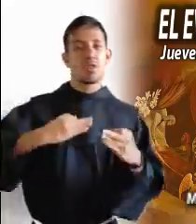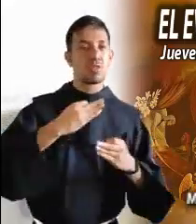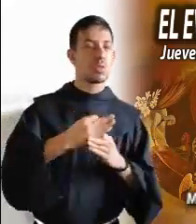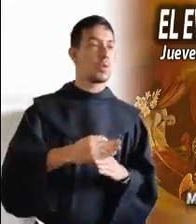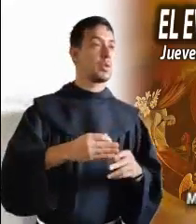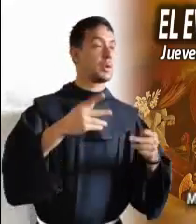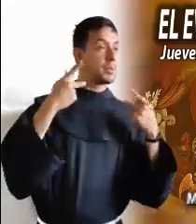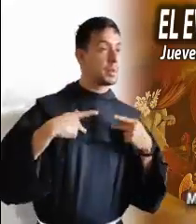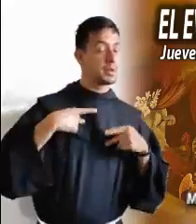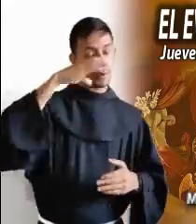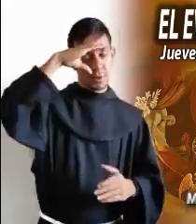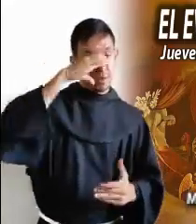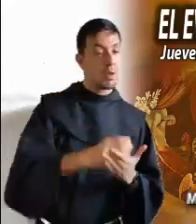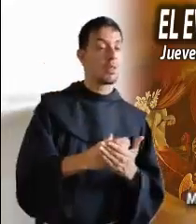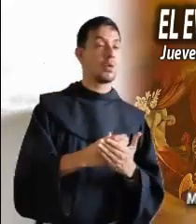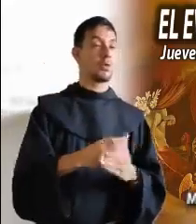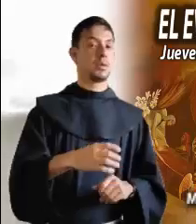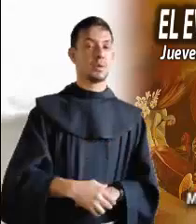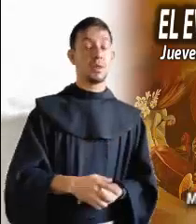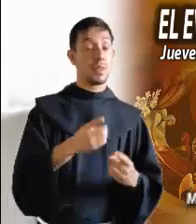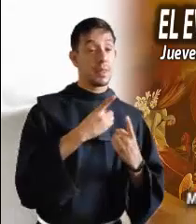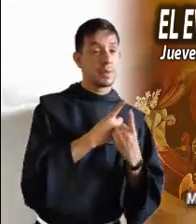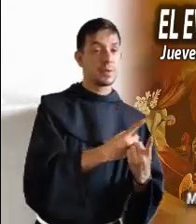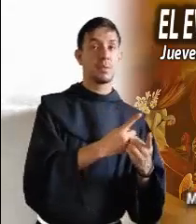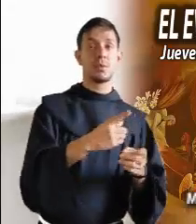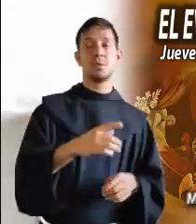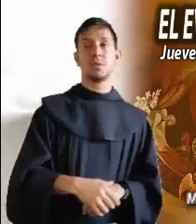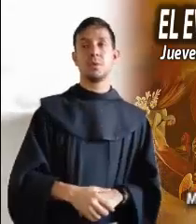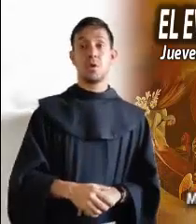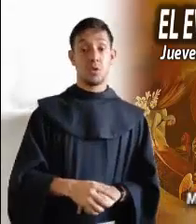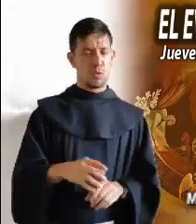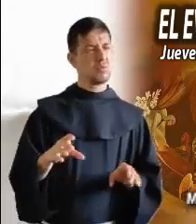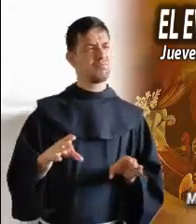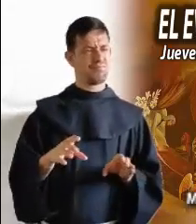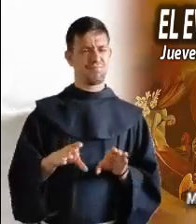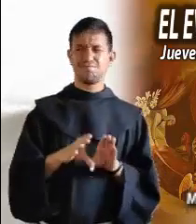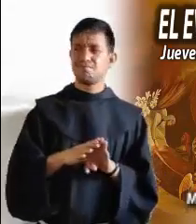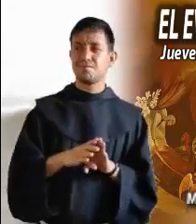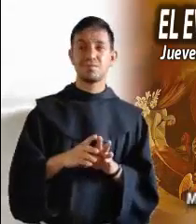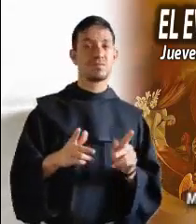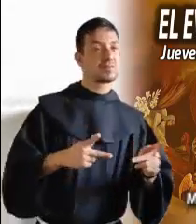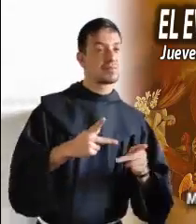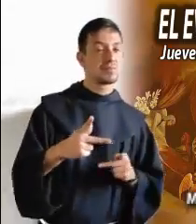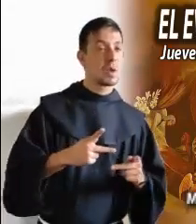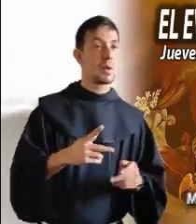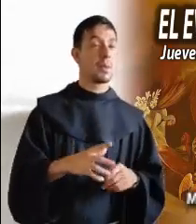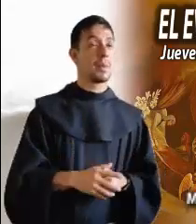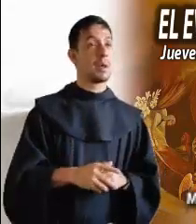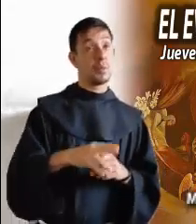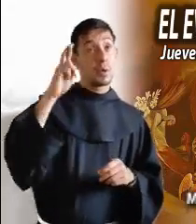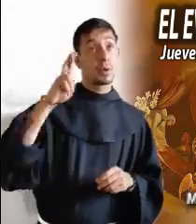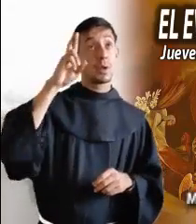en este día, en este lugar, participando en la construcción del reino de Dios?